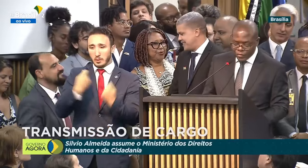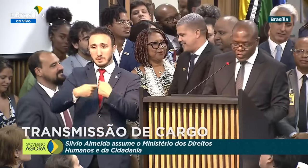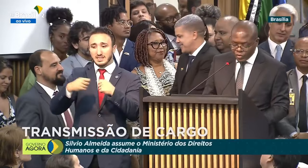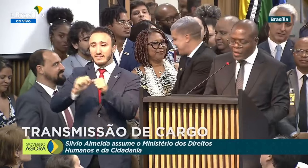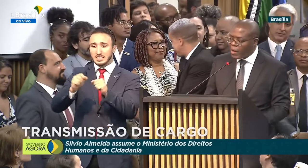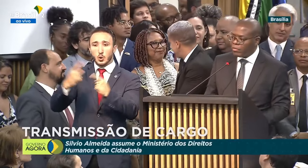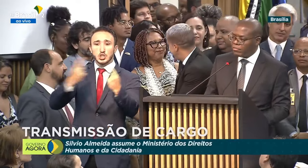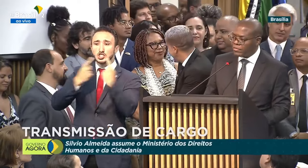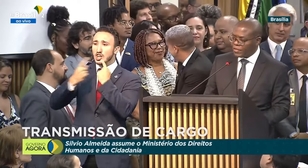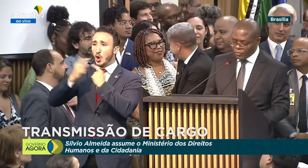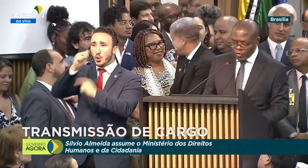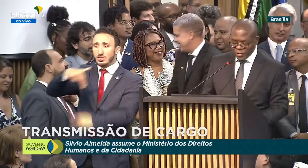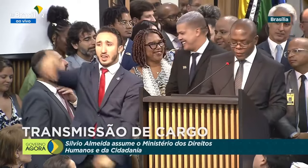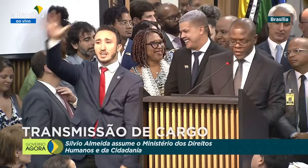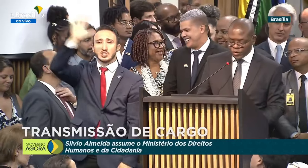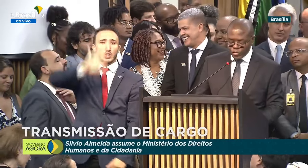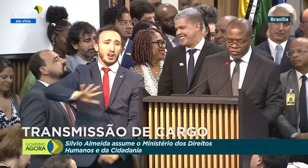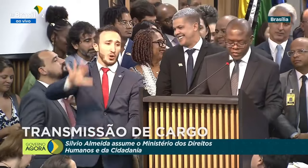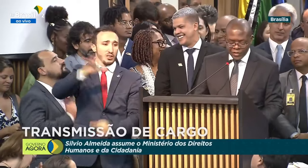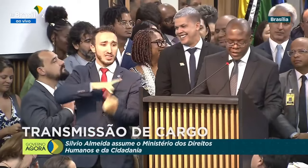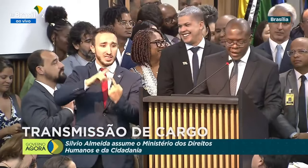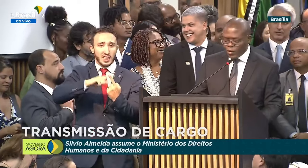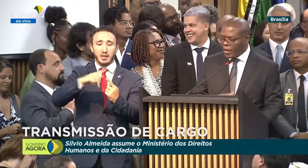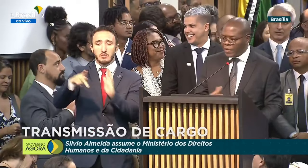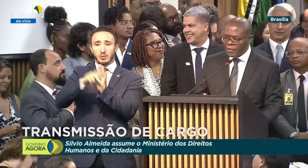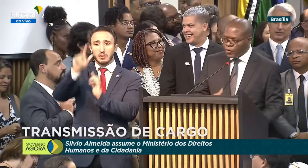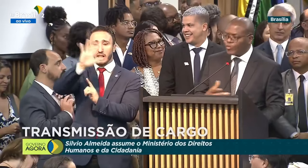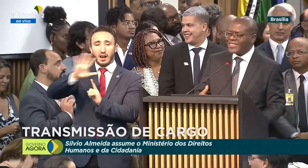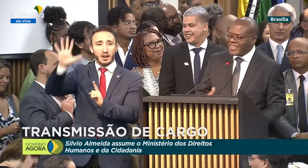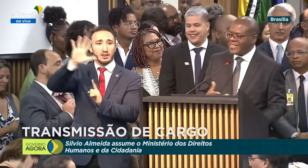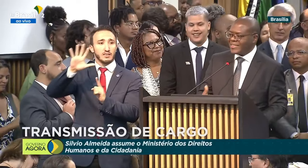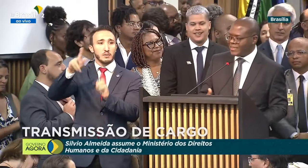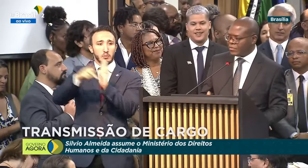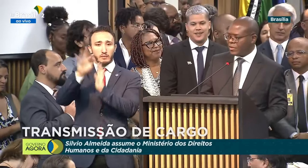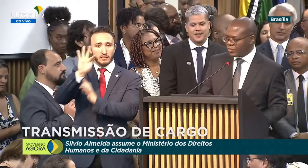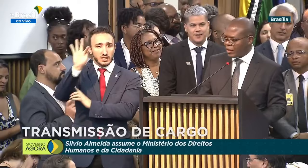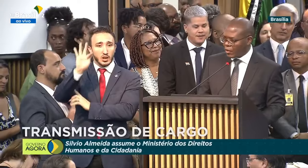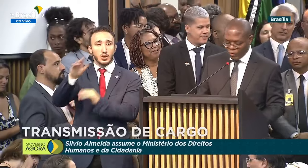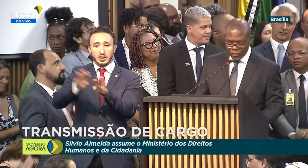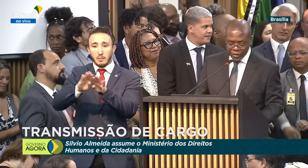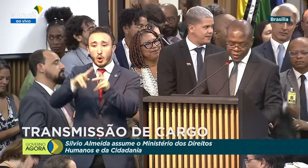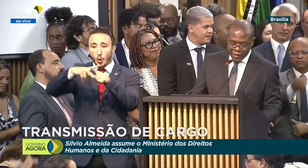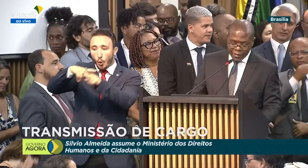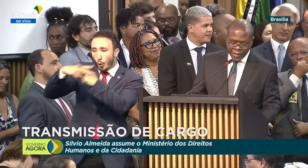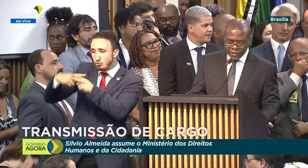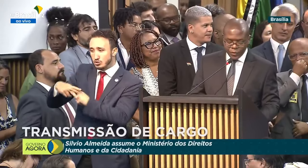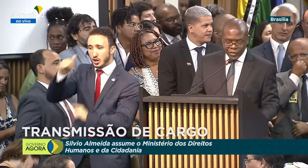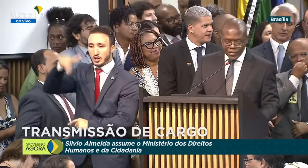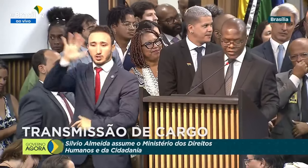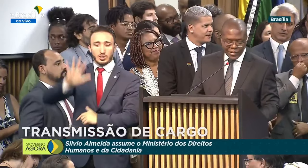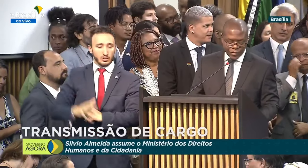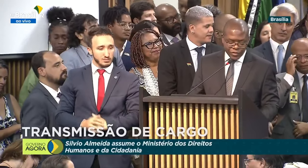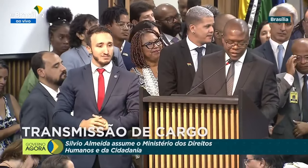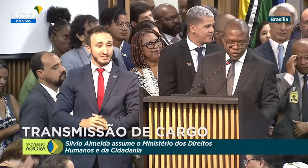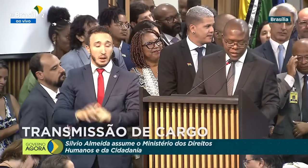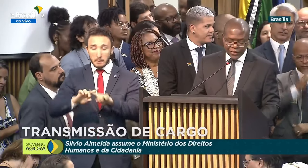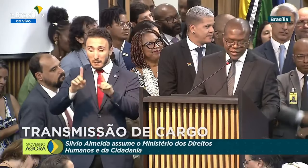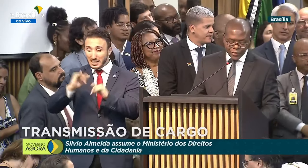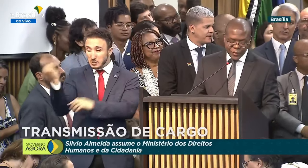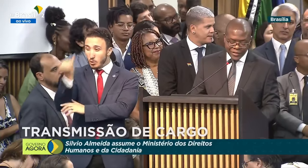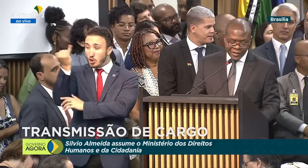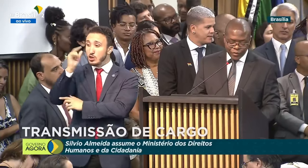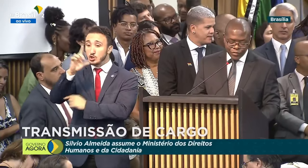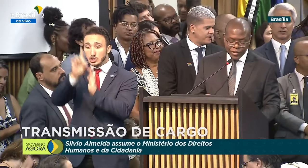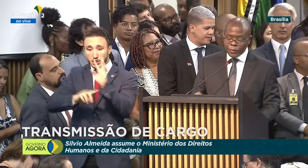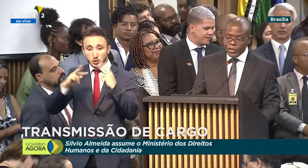um amplo diálogo nacional que envolva as pastas do governo federal e uma ampla consertação Nacional mas importante Ainda que os direitos